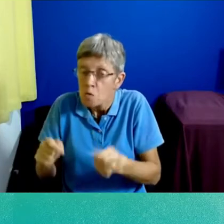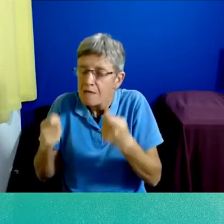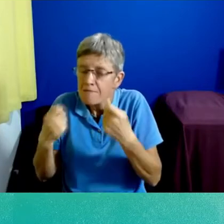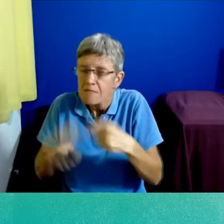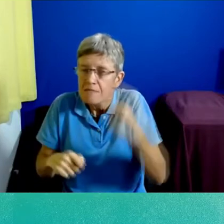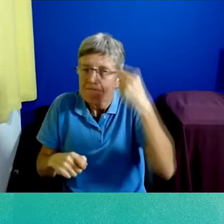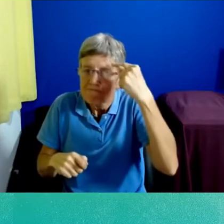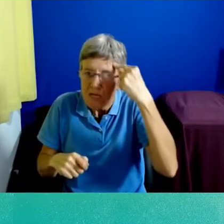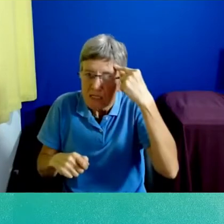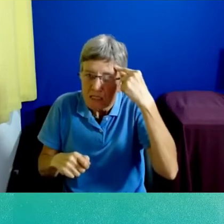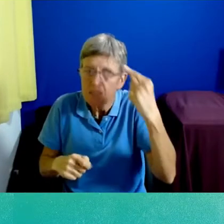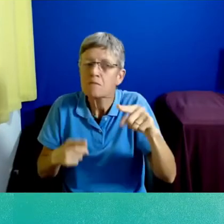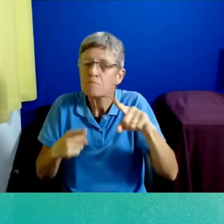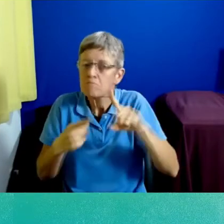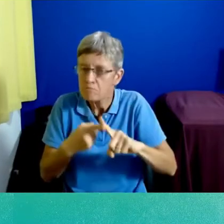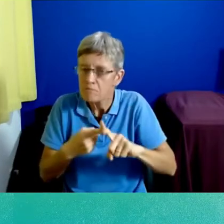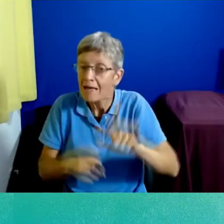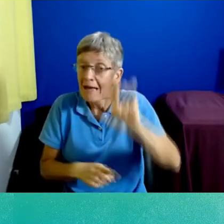letras libras,